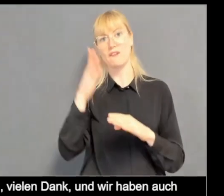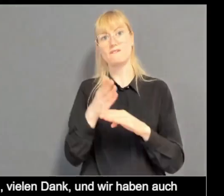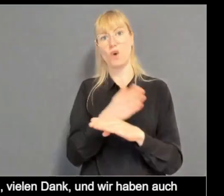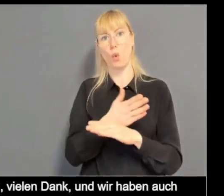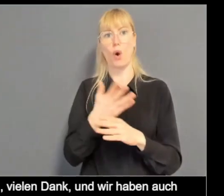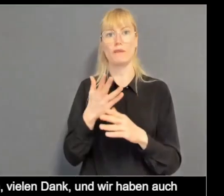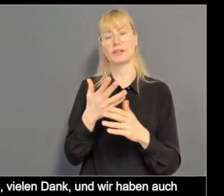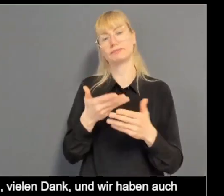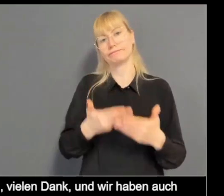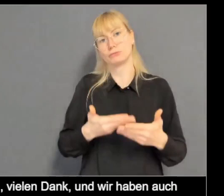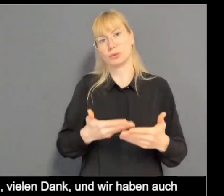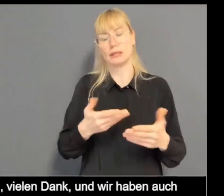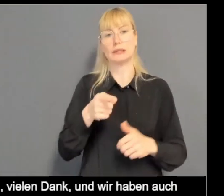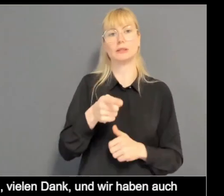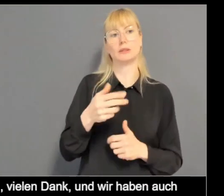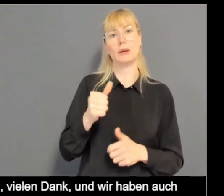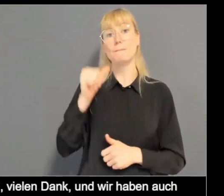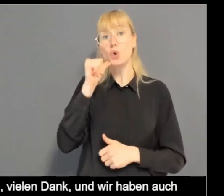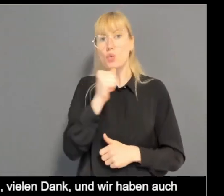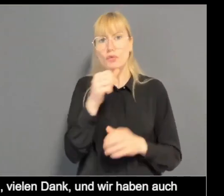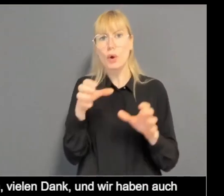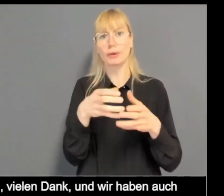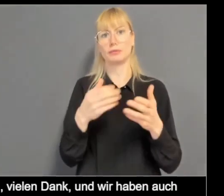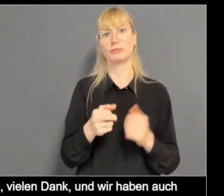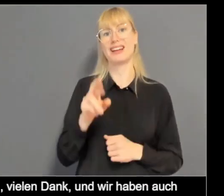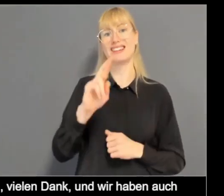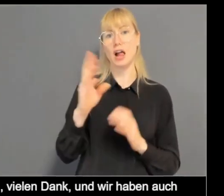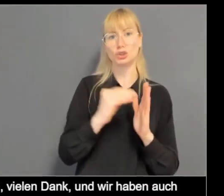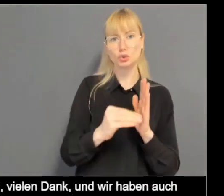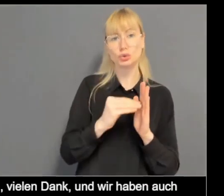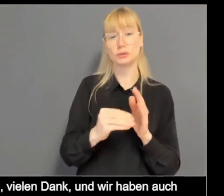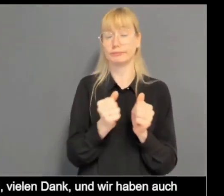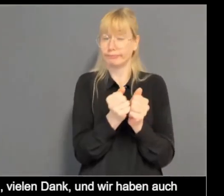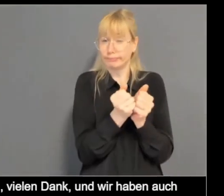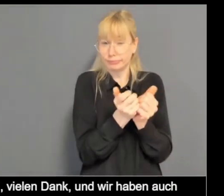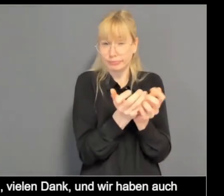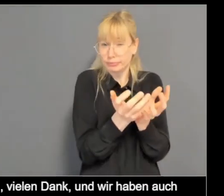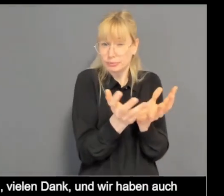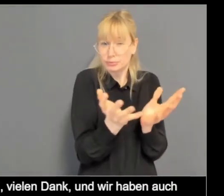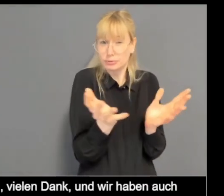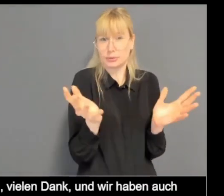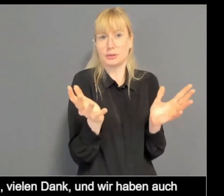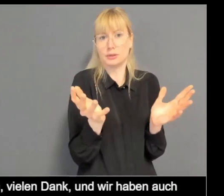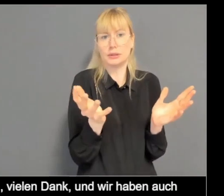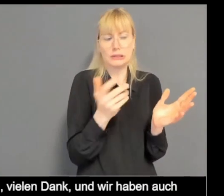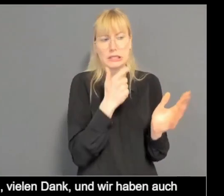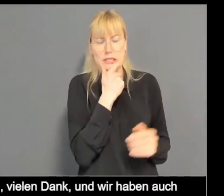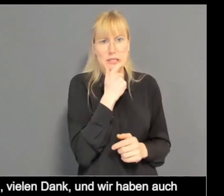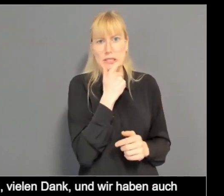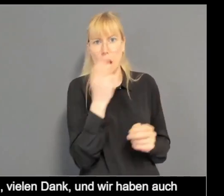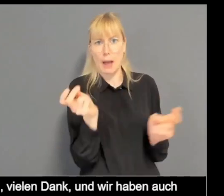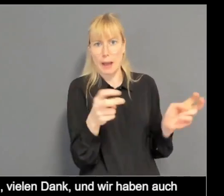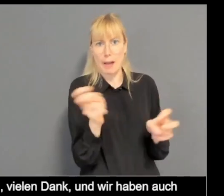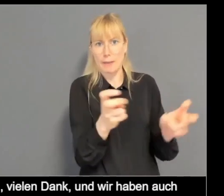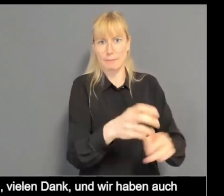der Vorklasse Deutsch über Deutschklassen, über Berufsintegrationsklassen, die sogenannten Ingüben-Klassen, aber auch Sprintklassen an der Realschule.